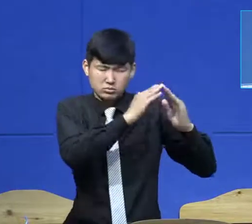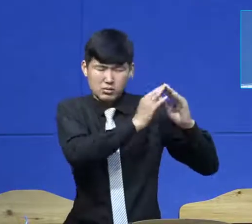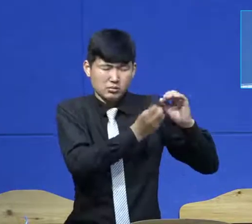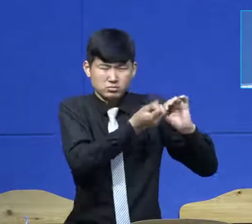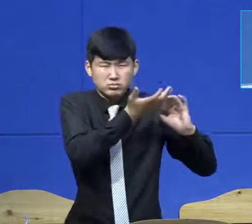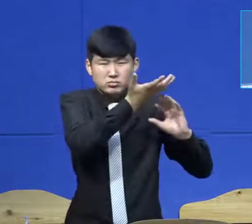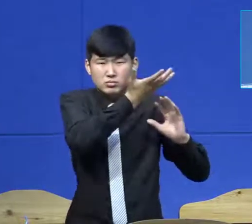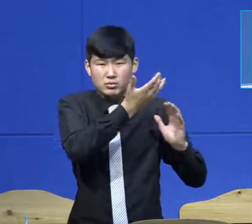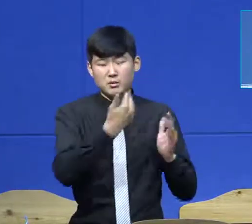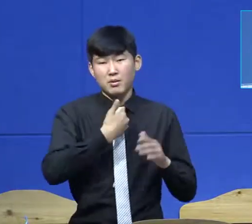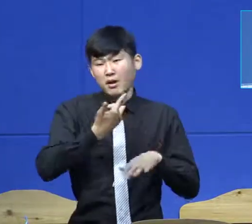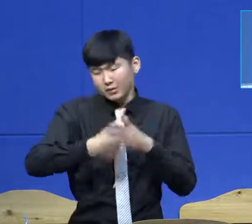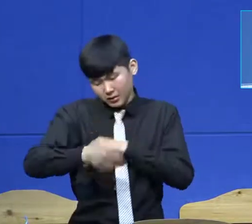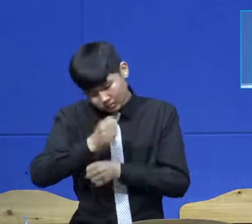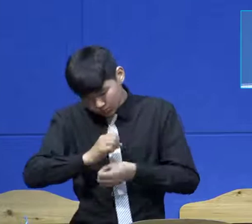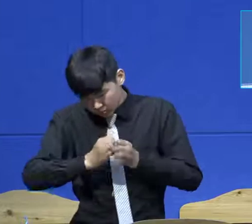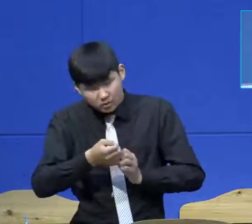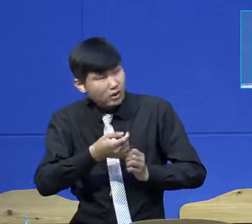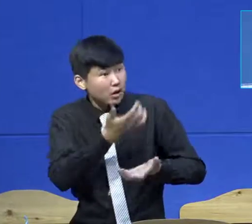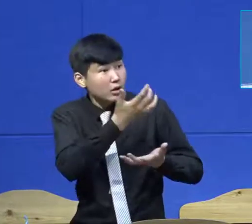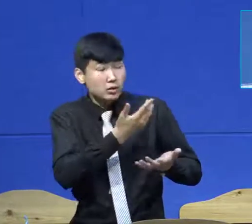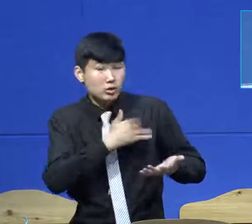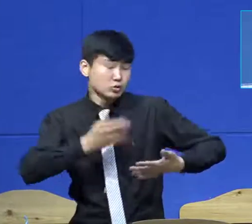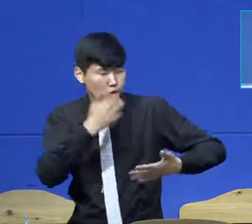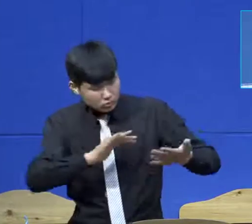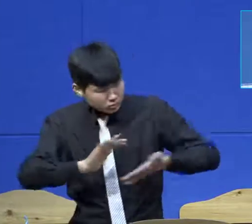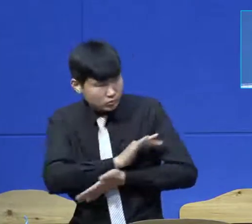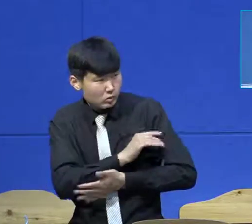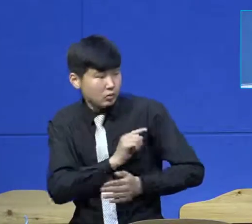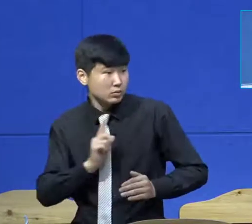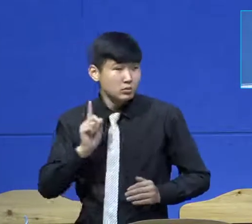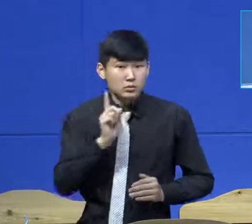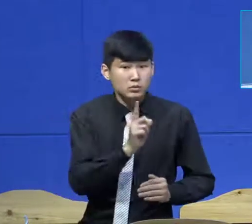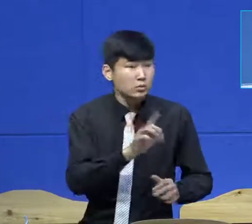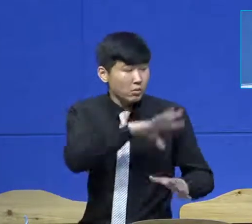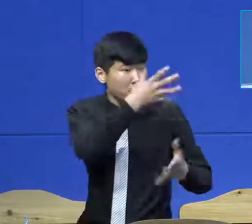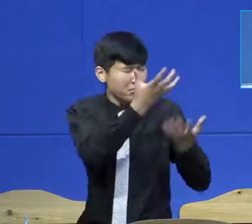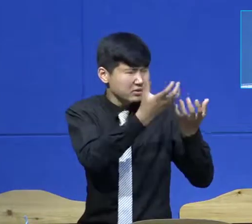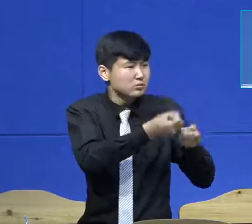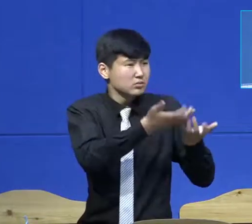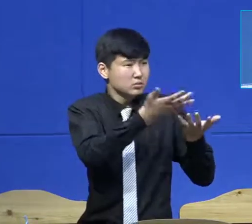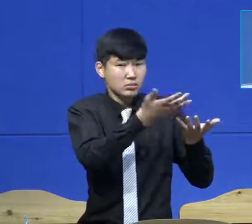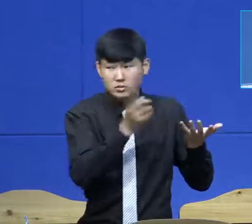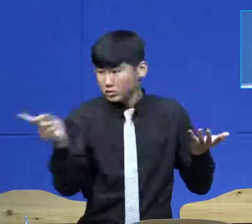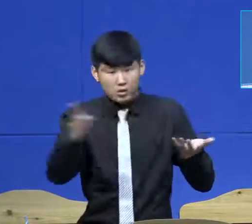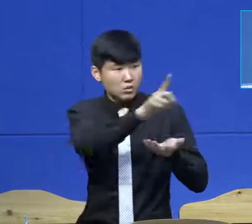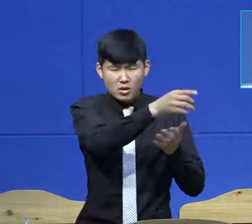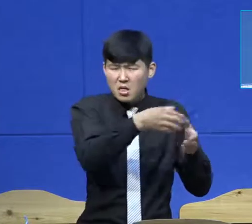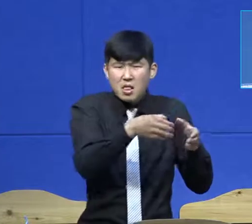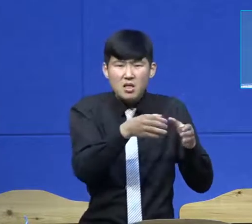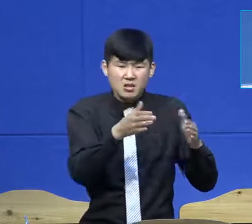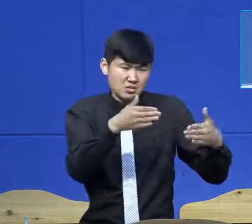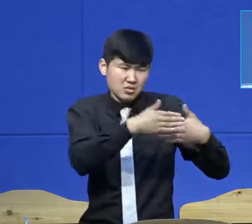Би гадаа ажил хийж байгаад гэр шатчихээ гэдэг сонсоод шууд гүүгээд ирсэн бүх байшин шатчихсан чи тэр цаад өрөөнд унтчих жижиг өрөөнд